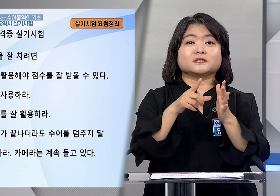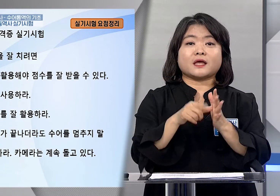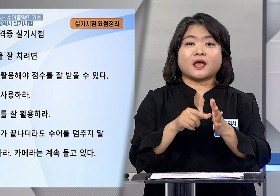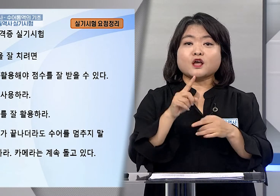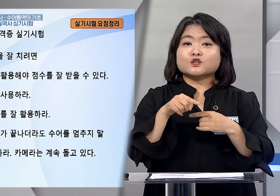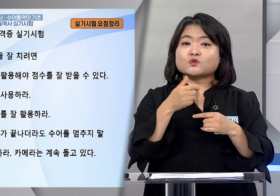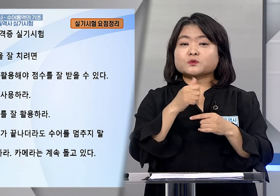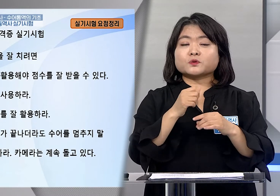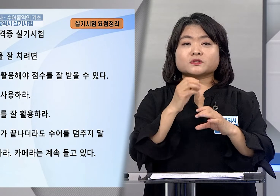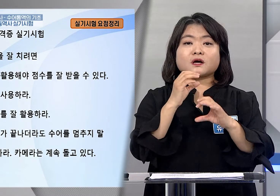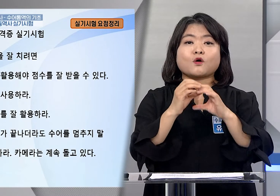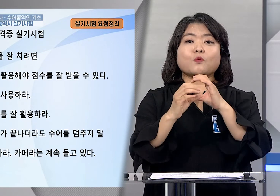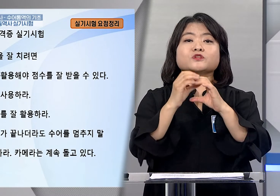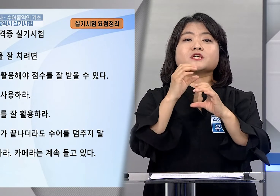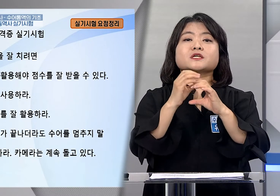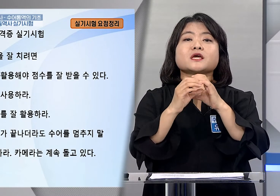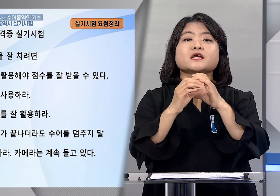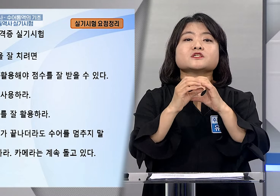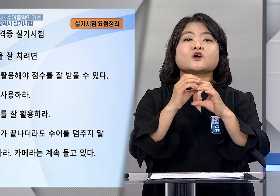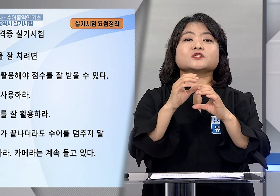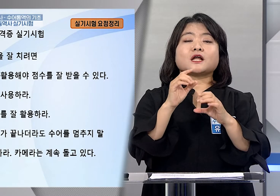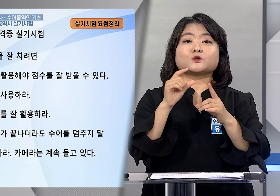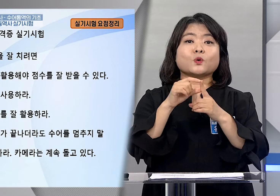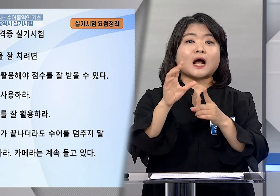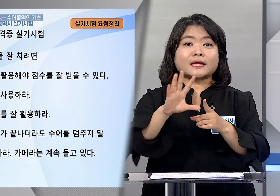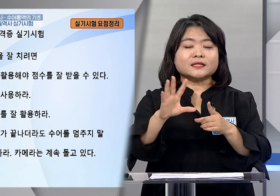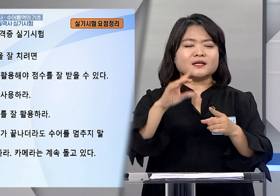때 수화 통역사가 커뮤니케이션이란 용어가 아닌